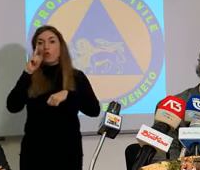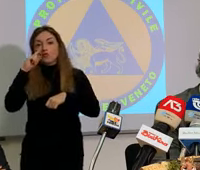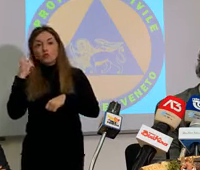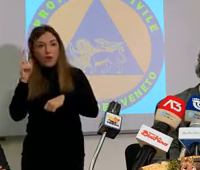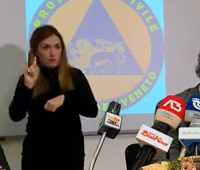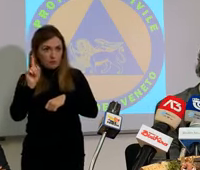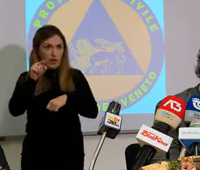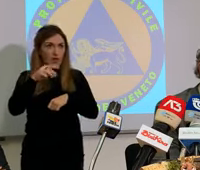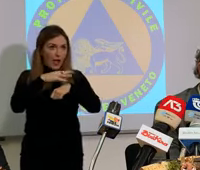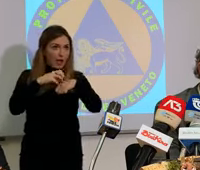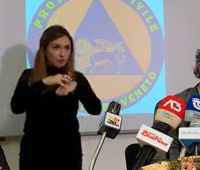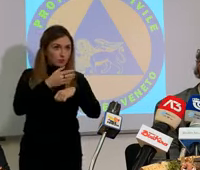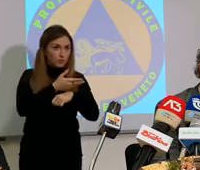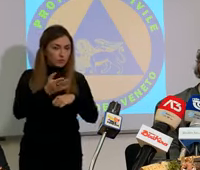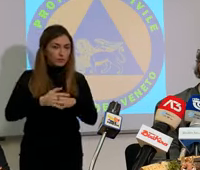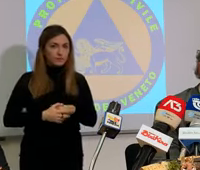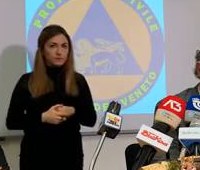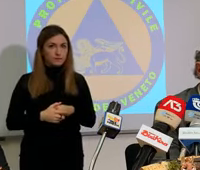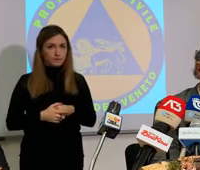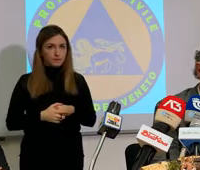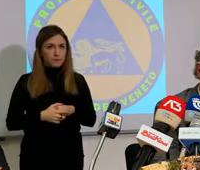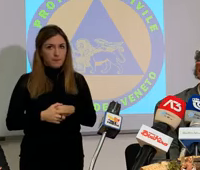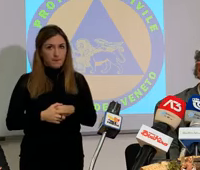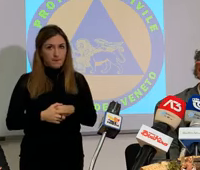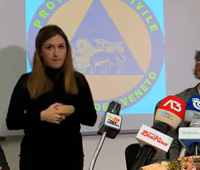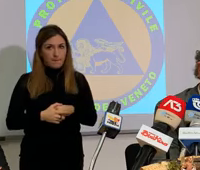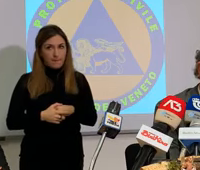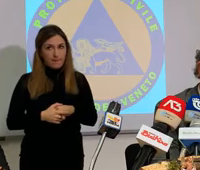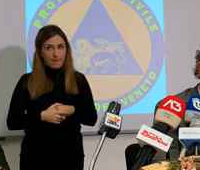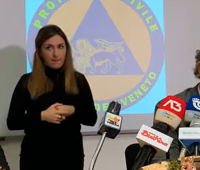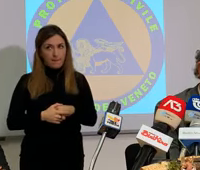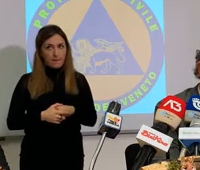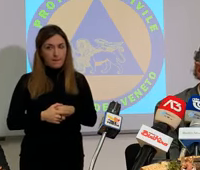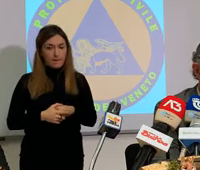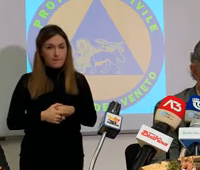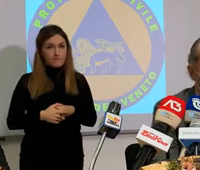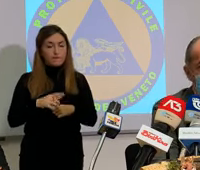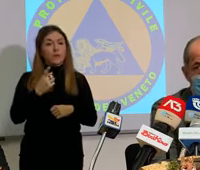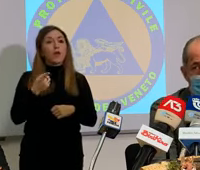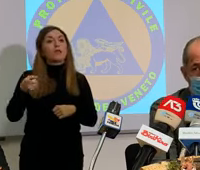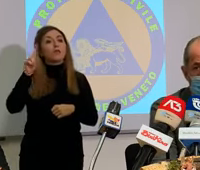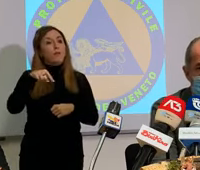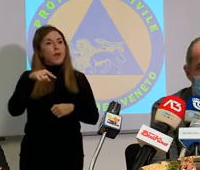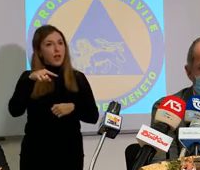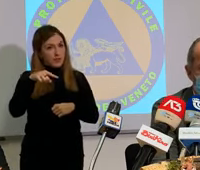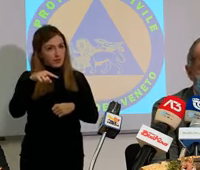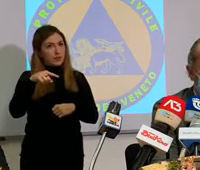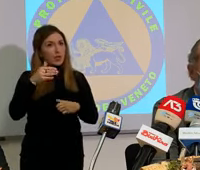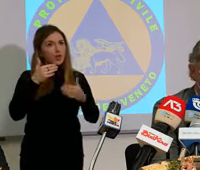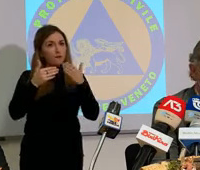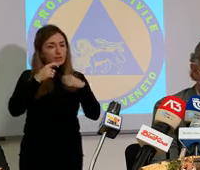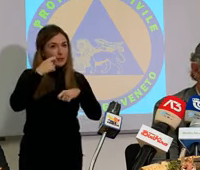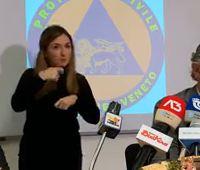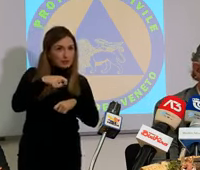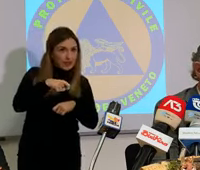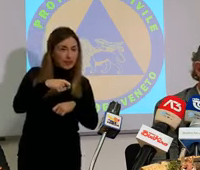e domani ci sono c'è la conferenza dei presidenti della conferenza stato regioni